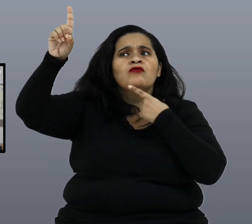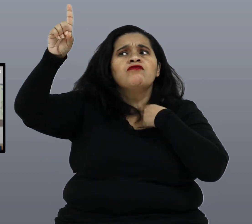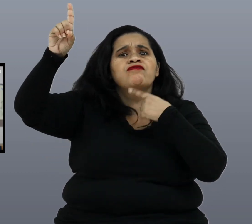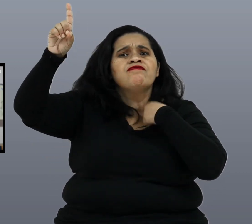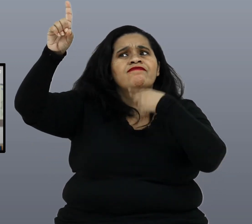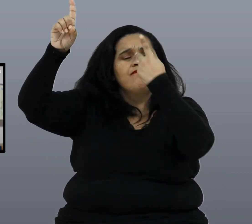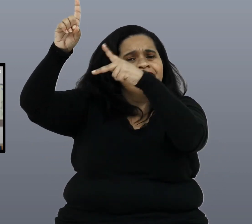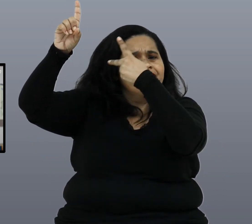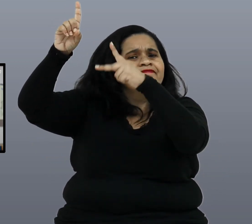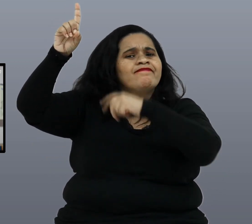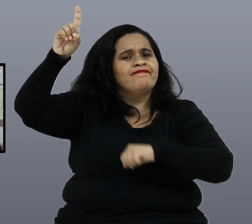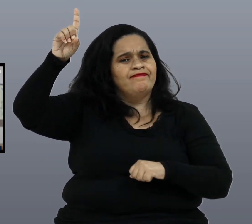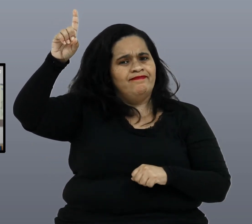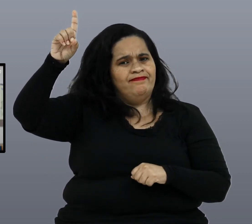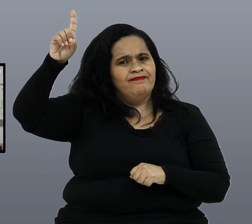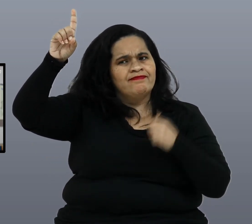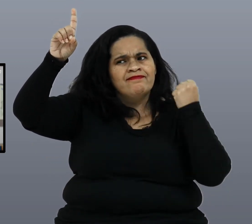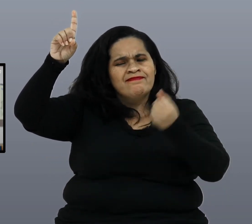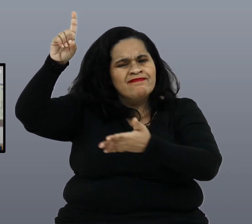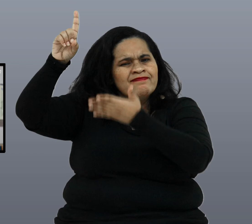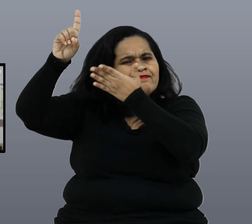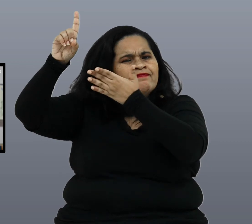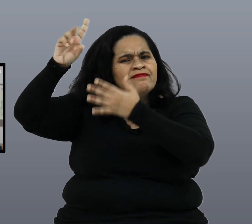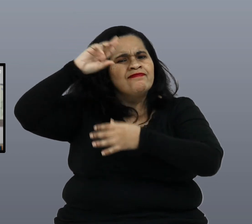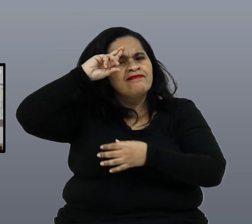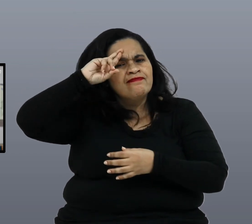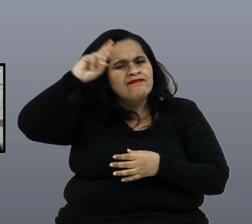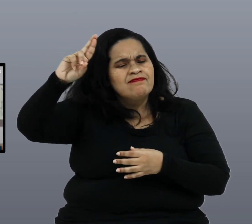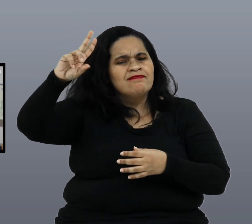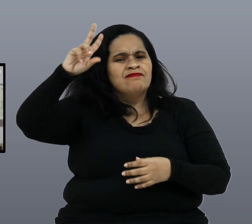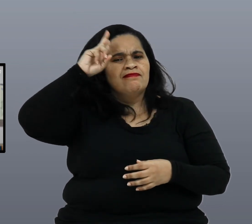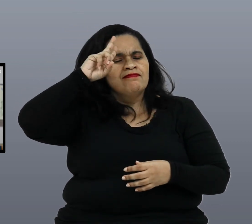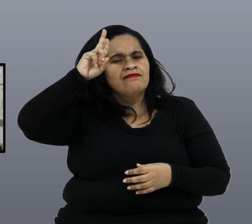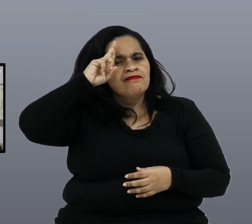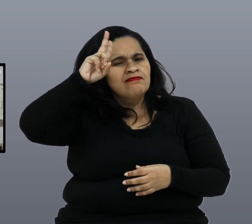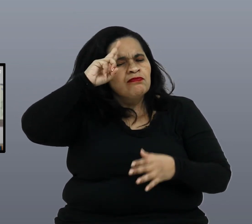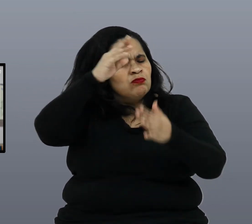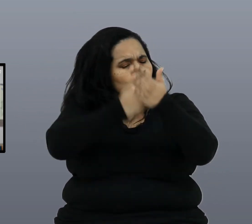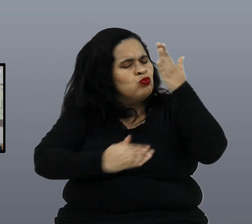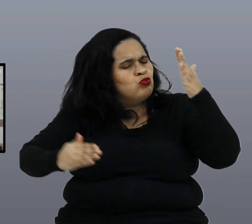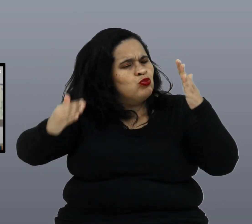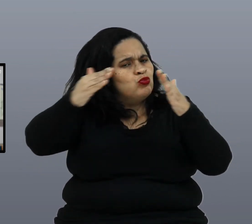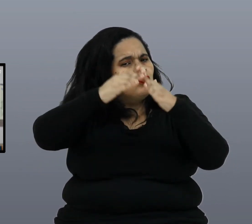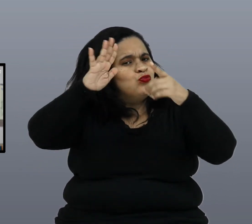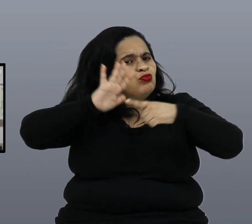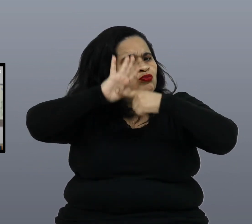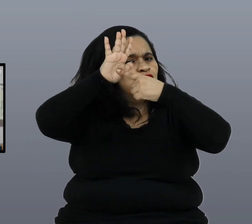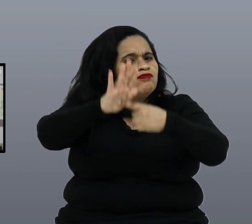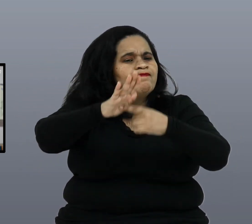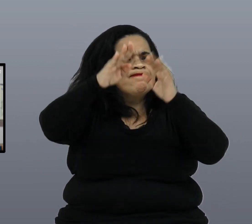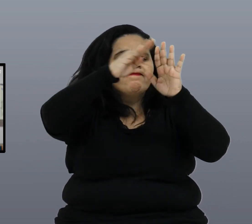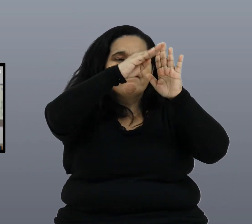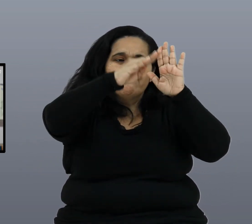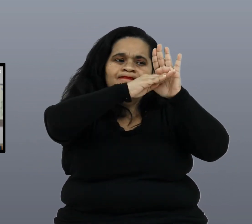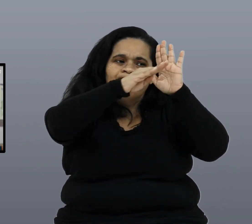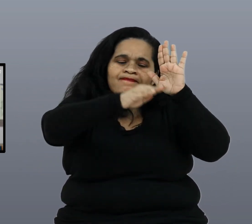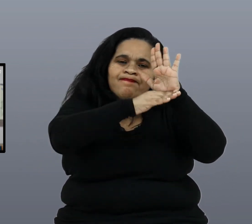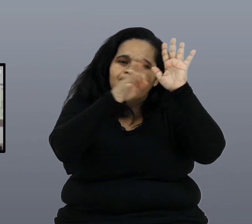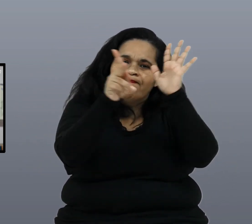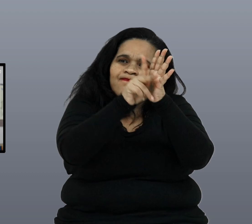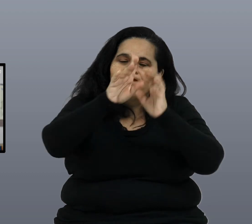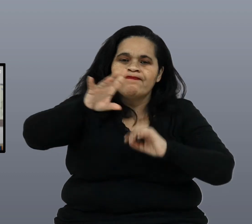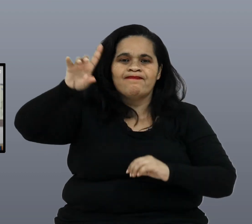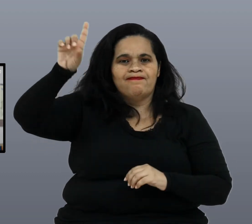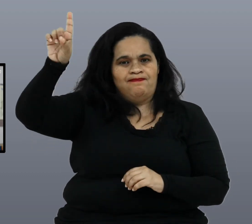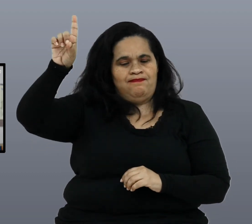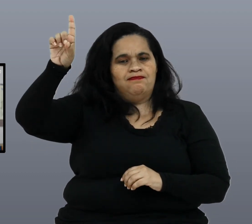da soberania desse Deus que é Senhor da história. Tudo está dentro de um programa de Deus. E Ele realmente é um ser,